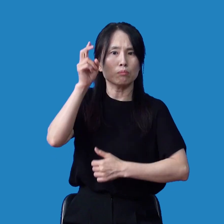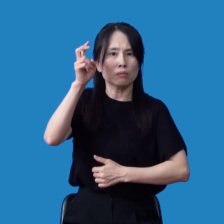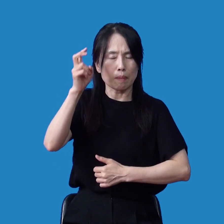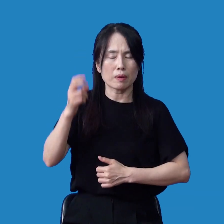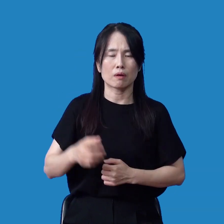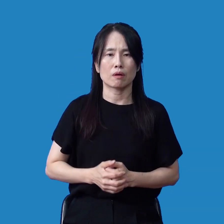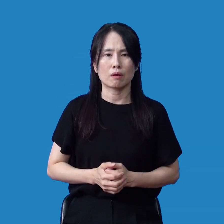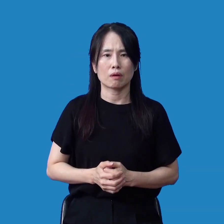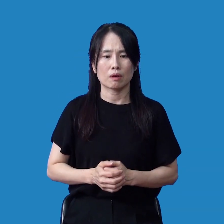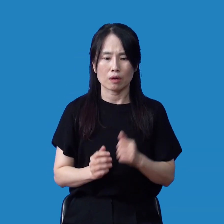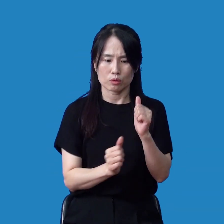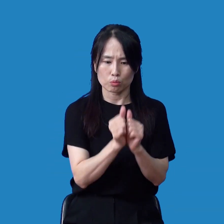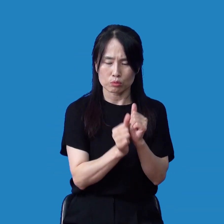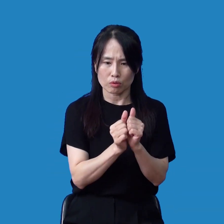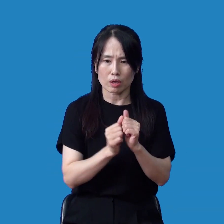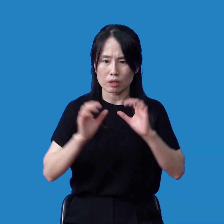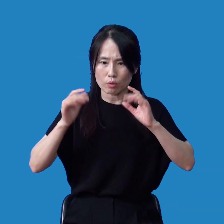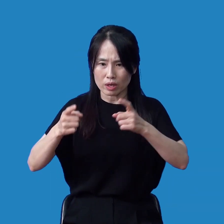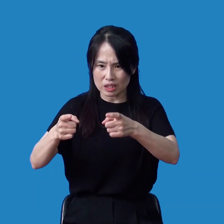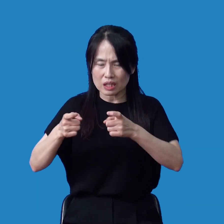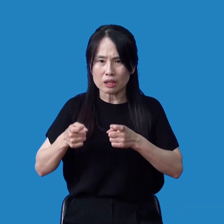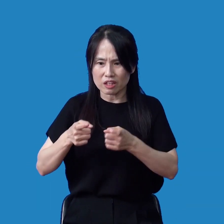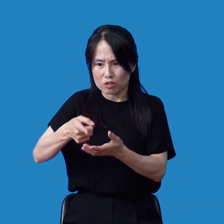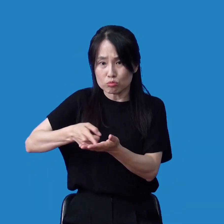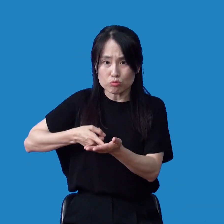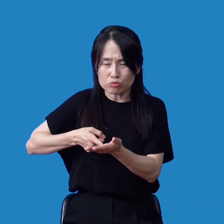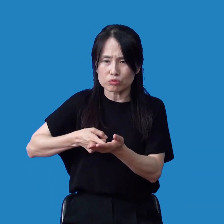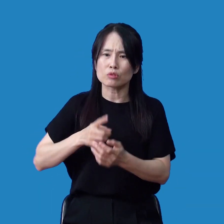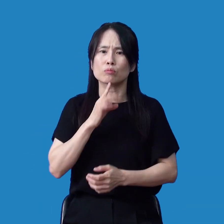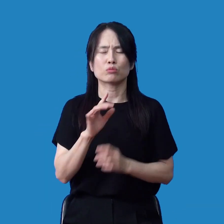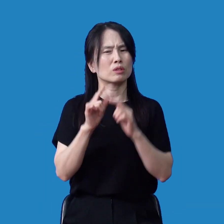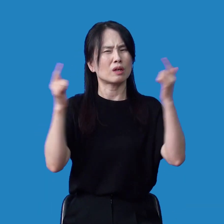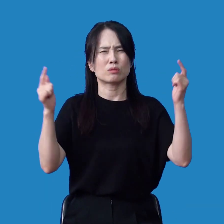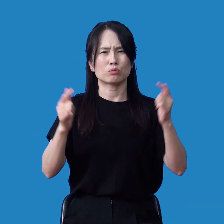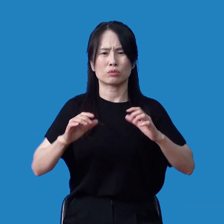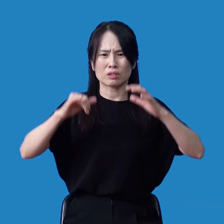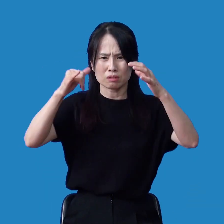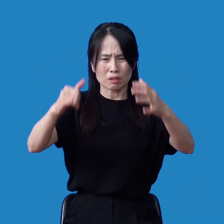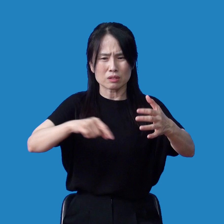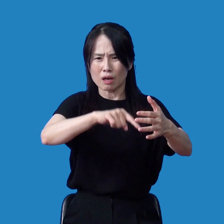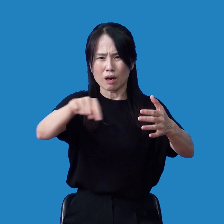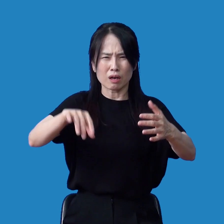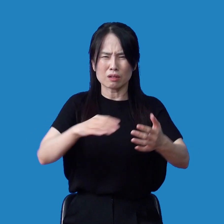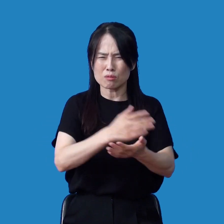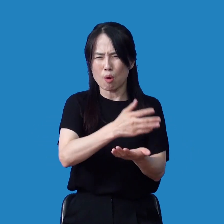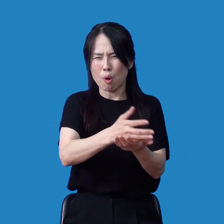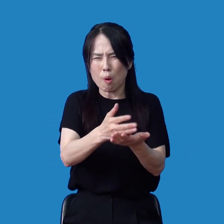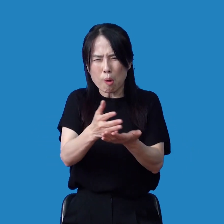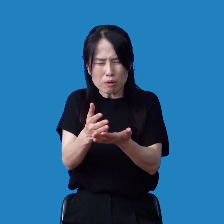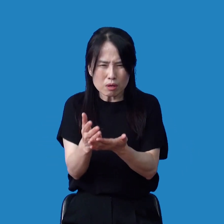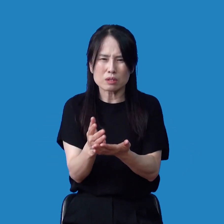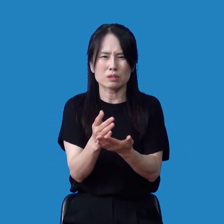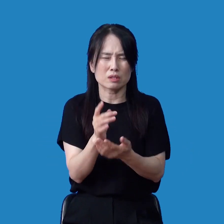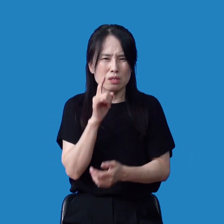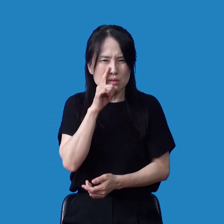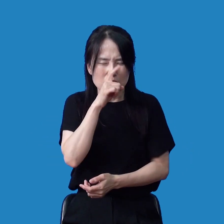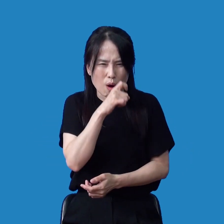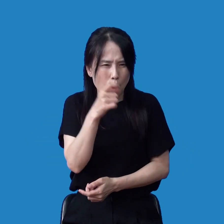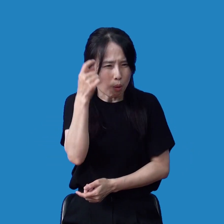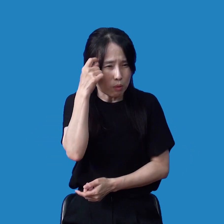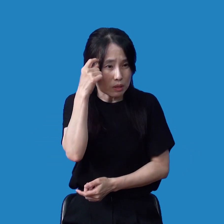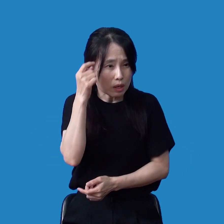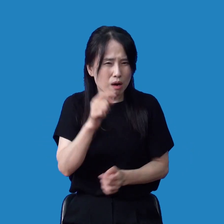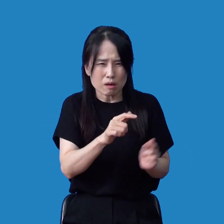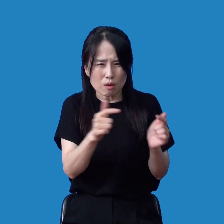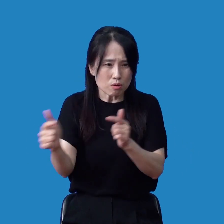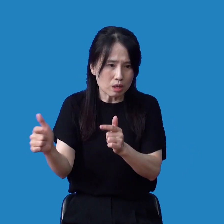동성애, 낙태 그런 것뿐만이 아닙니다. 이 세상의 그 첨예한 그런 이슈들에 대해서 세상은